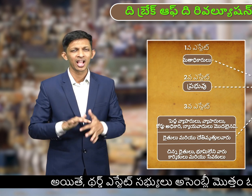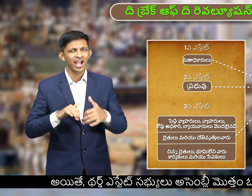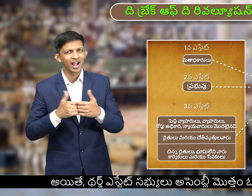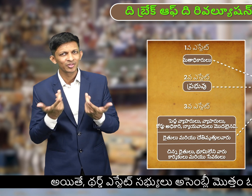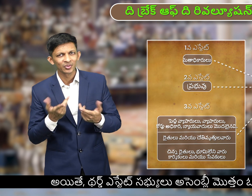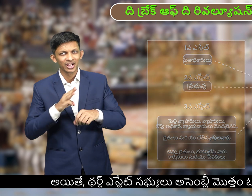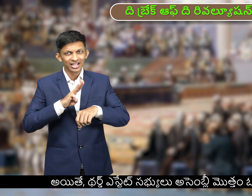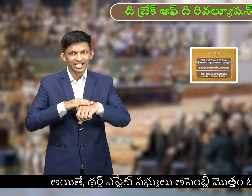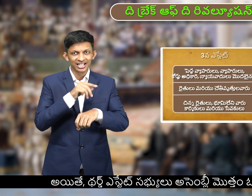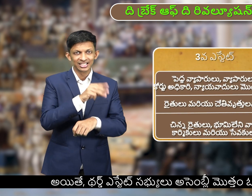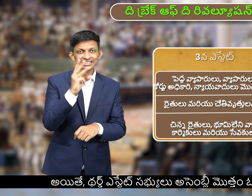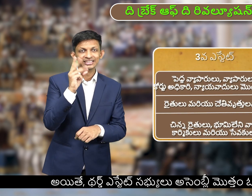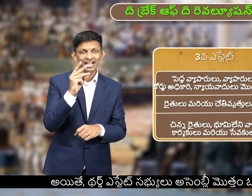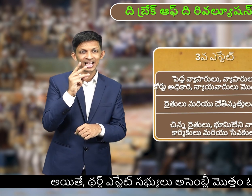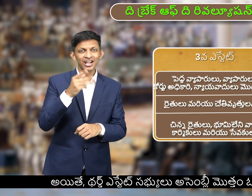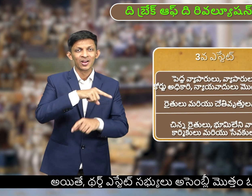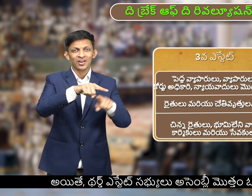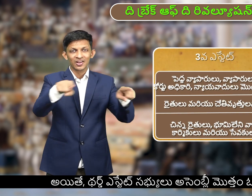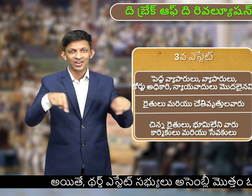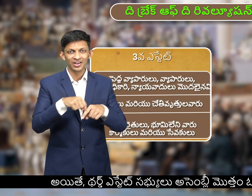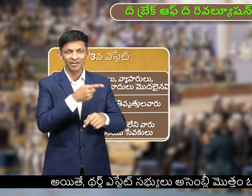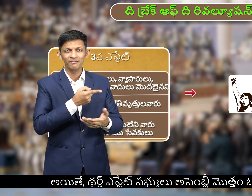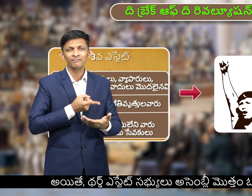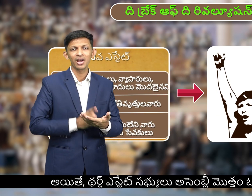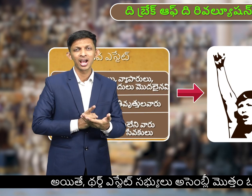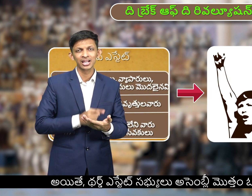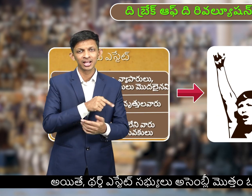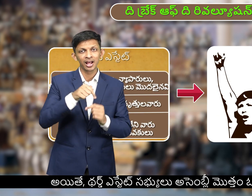అయితే థర్డ్ ఎస్టేట్ సభ్యులు అసెంబ్లీ మొత్తం ఓటింగ్ చేయాలని,